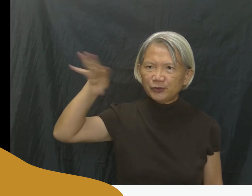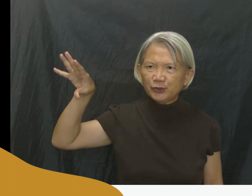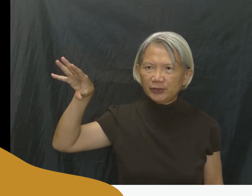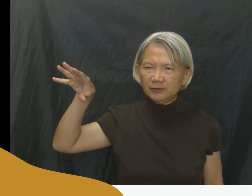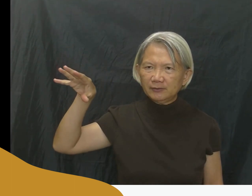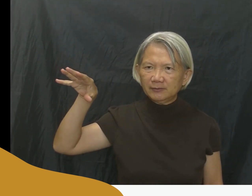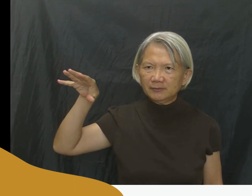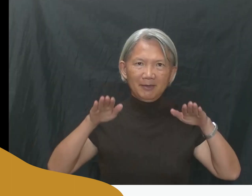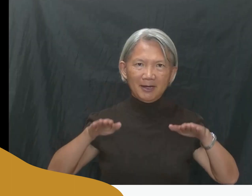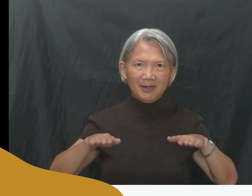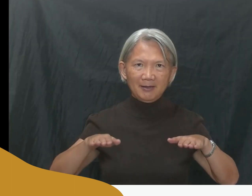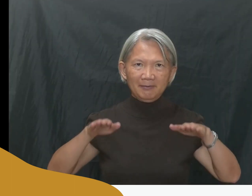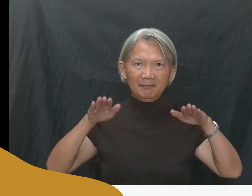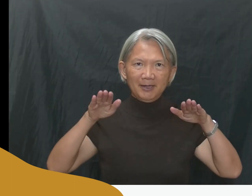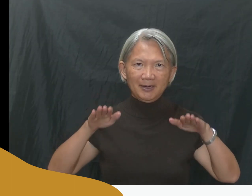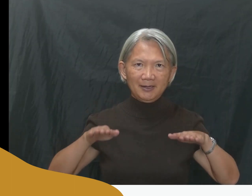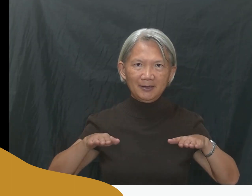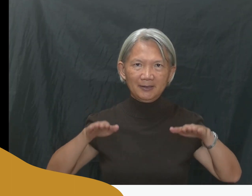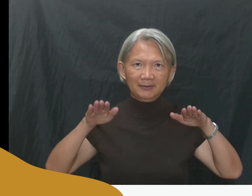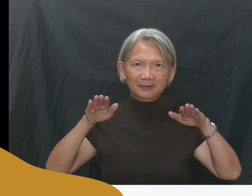倦，慢慢的，